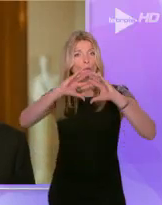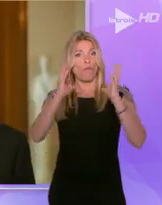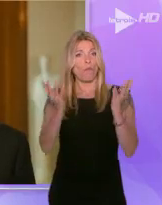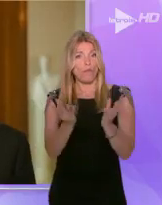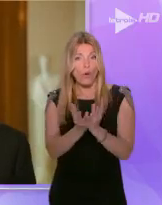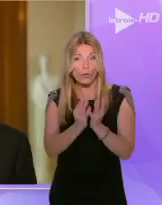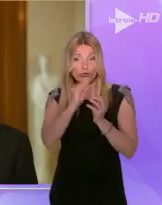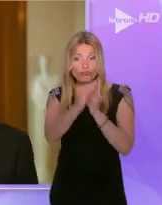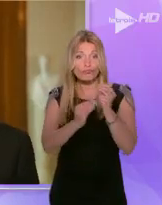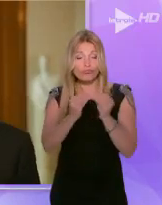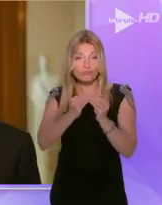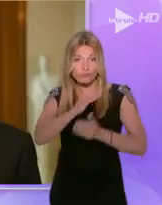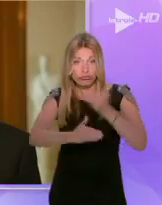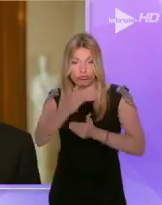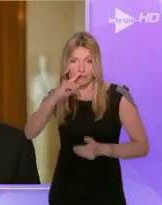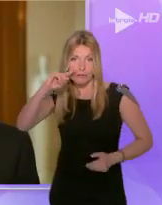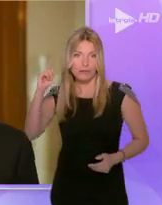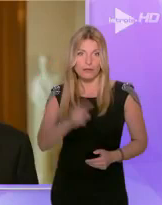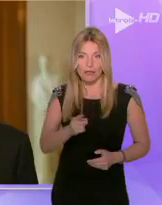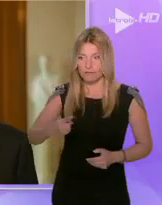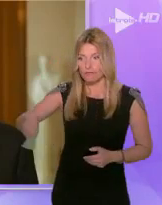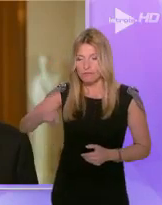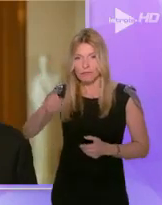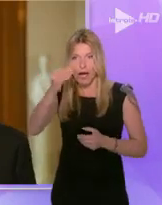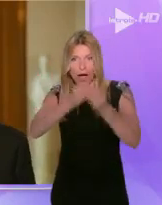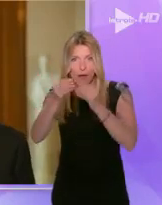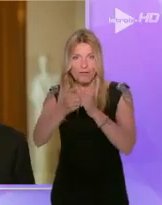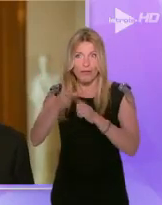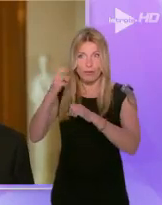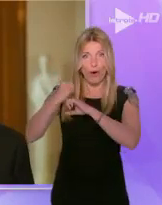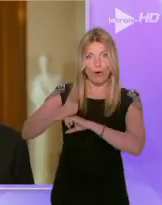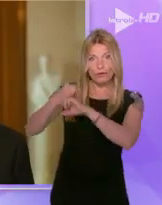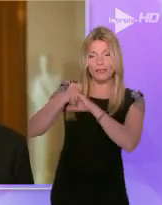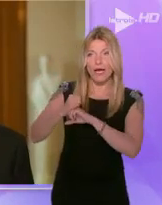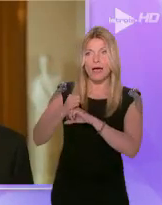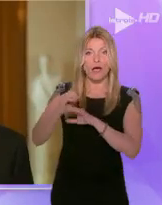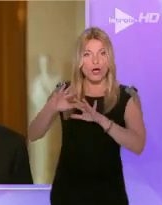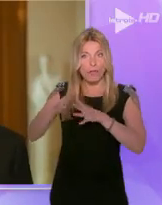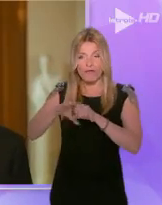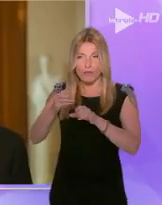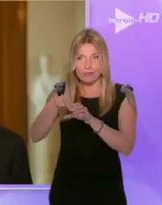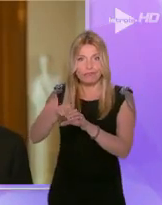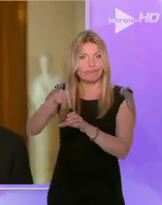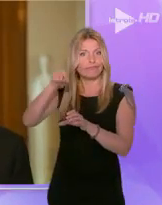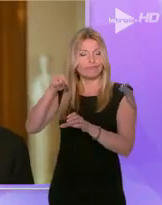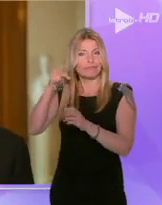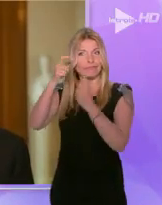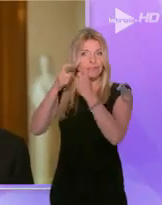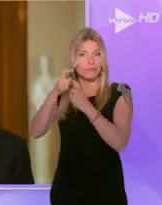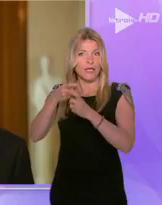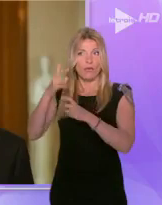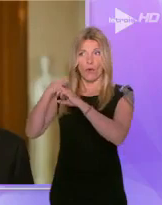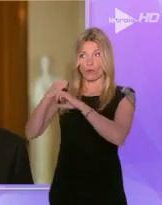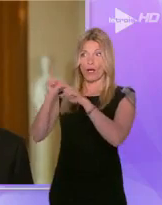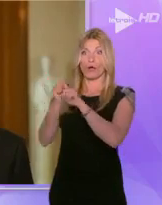rythme accéléré, ils apprennent de leurs aînés comment prendre du recul. Les aînés peuvent aussi apprendre des